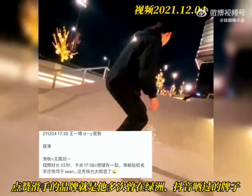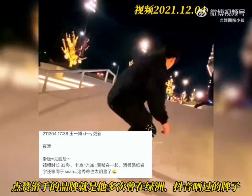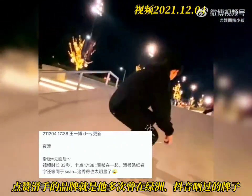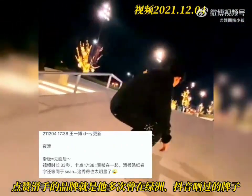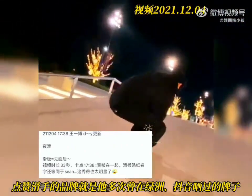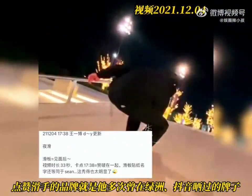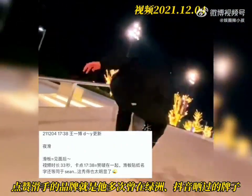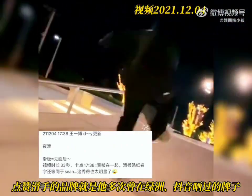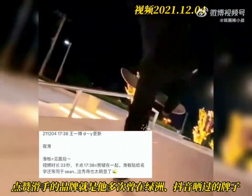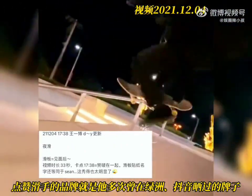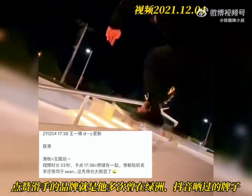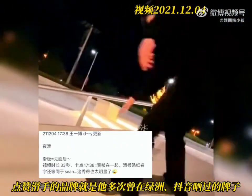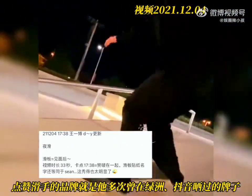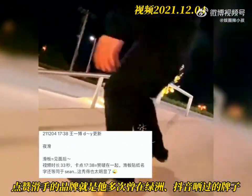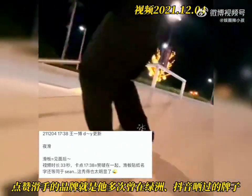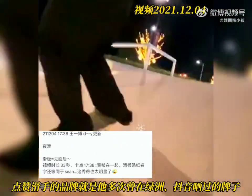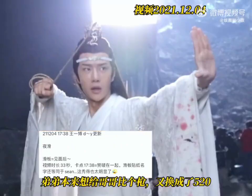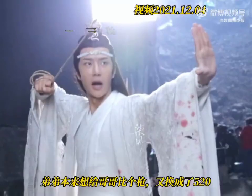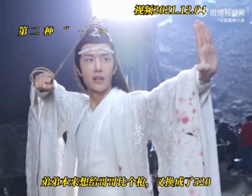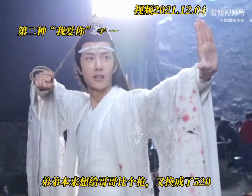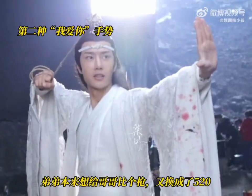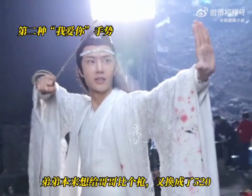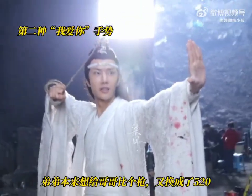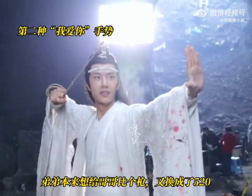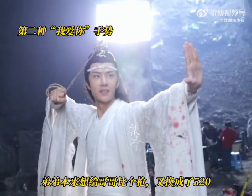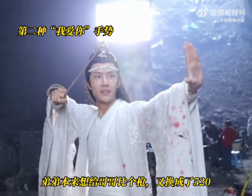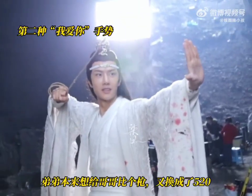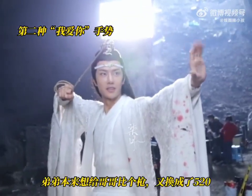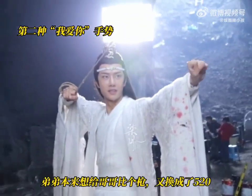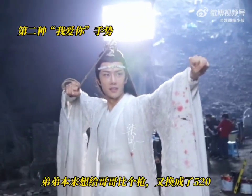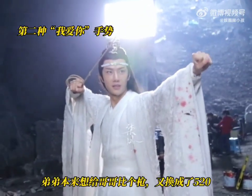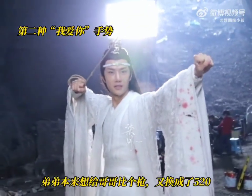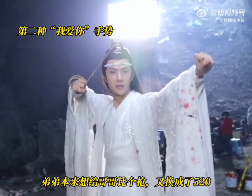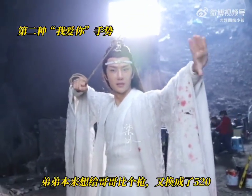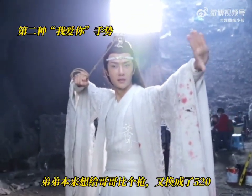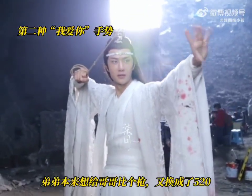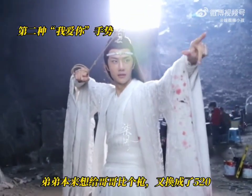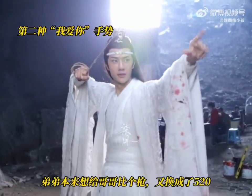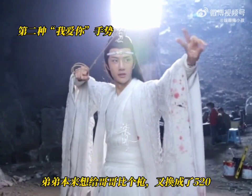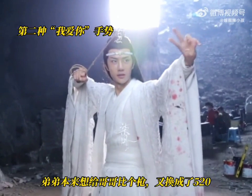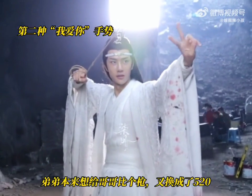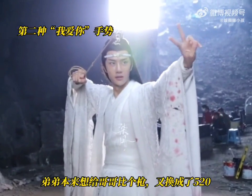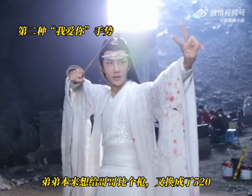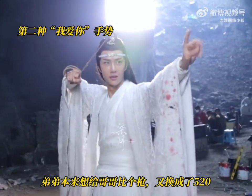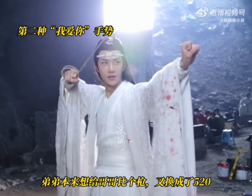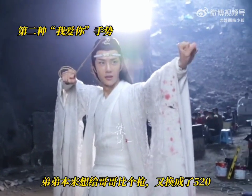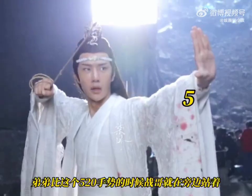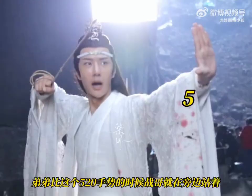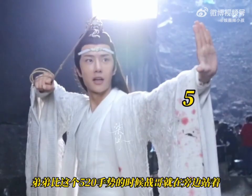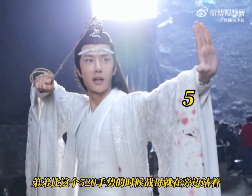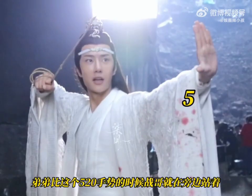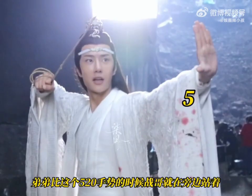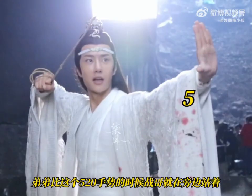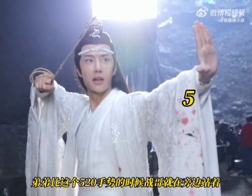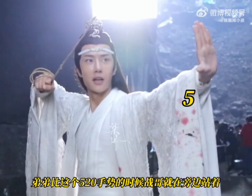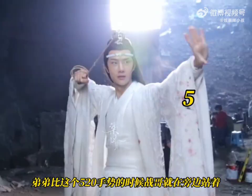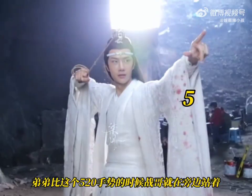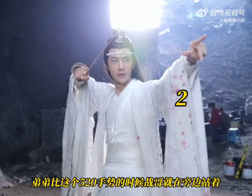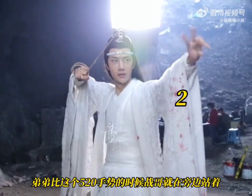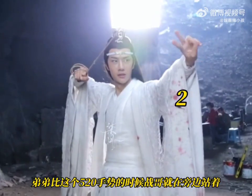晒过的牌子。弟弟本来想给哥哥比个枪，又换成了520。弟弟比这个520手